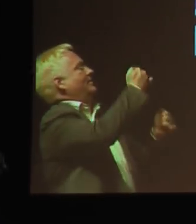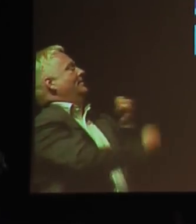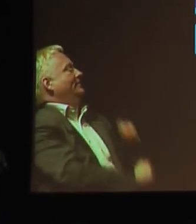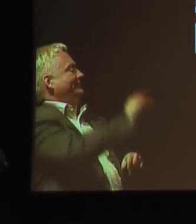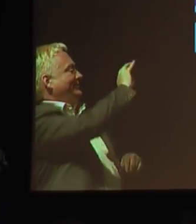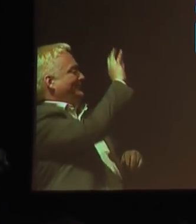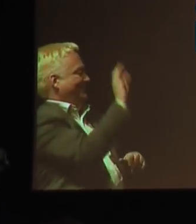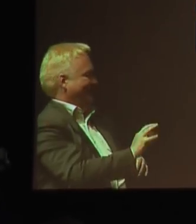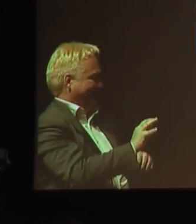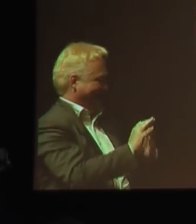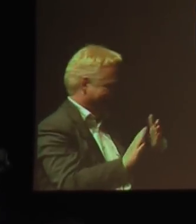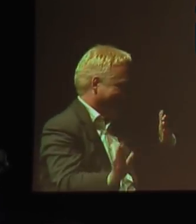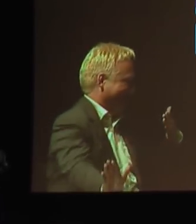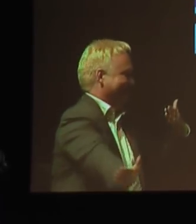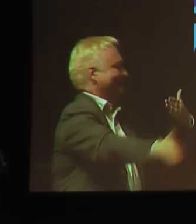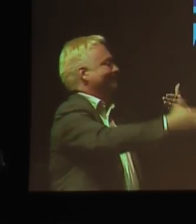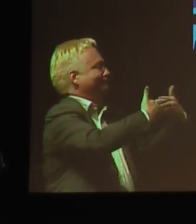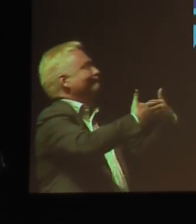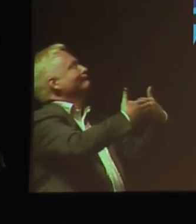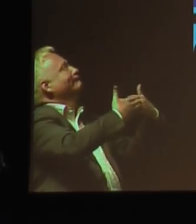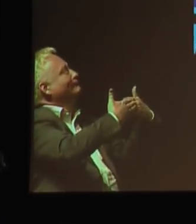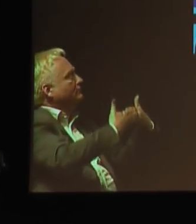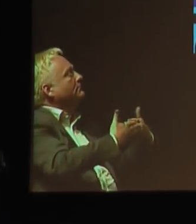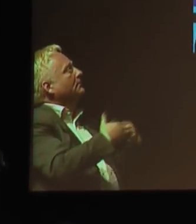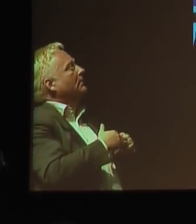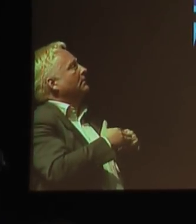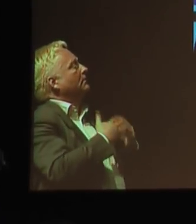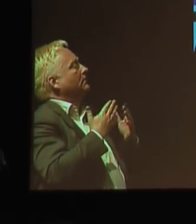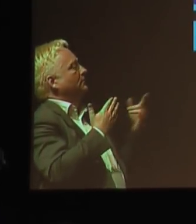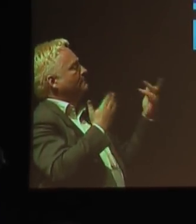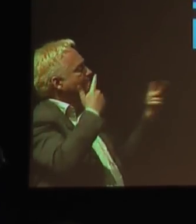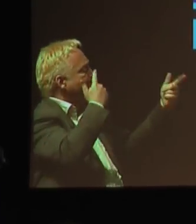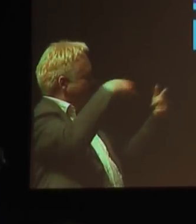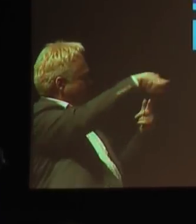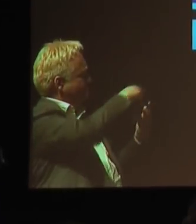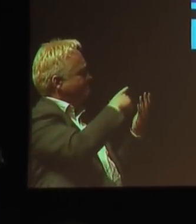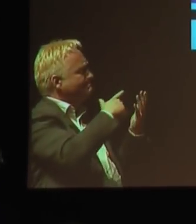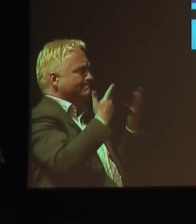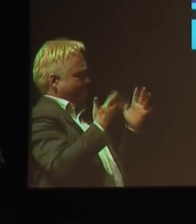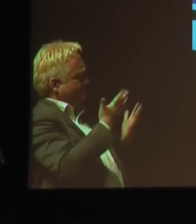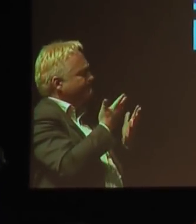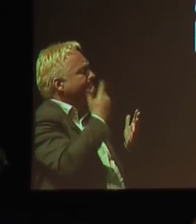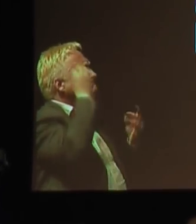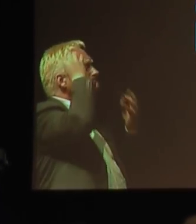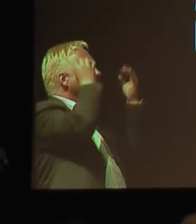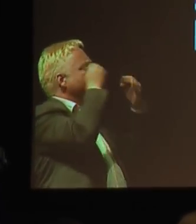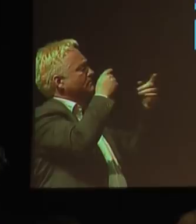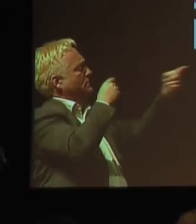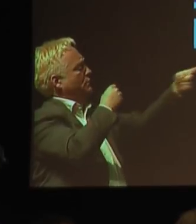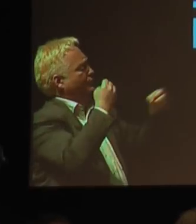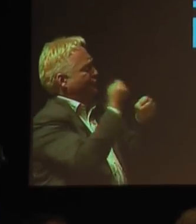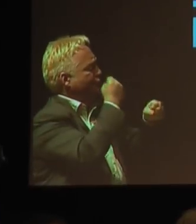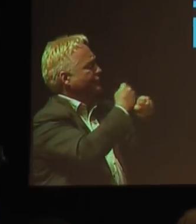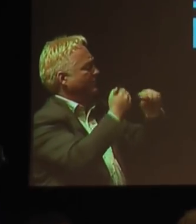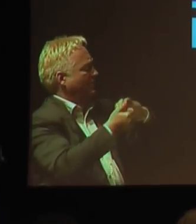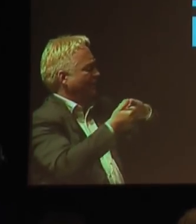Die Diskussion ist sehr spannend und wir sind wirklich auf ganz, ganz viele verschiedene Themen eingegangen. Jetzt haben wir noch einen ganz kleinen Moment und da möchte ich